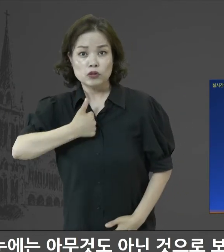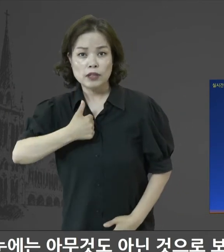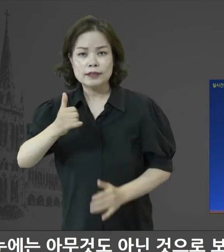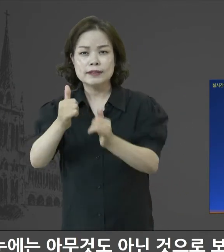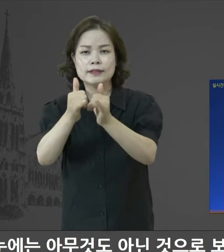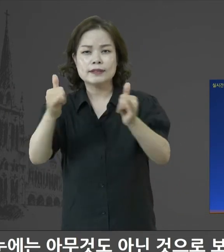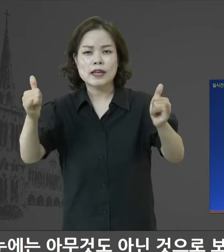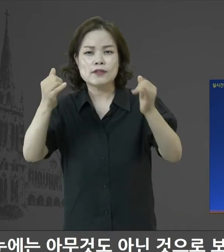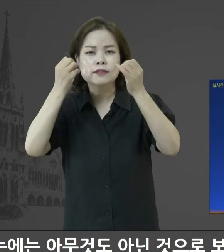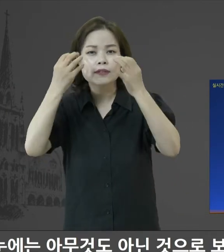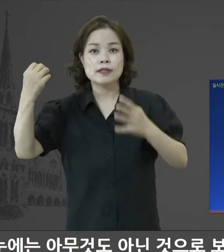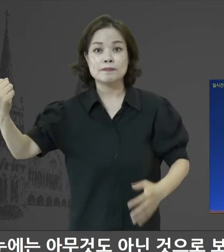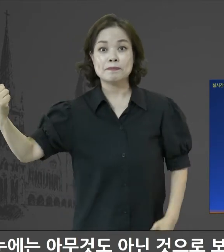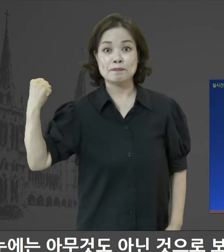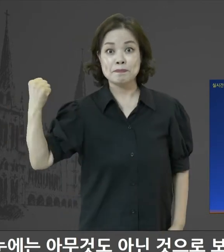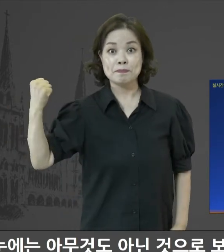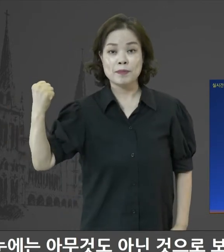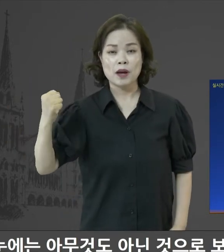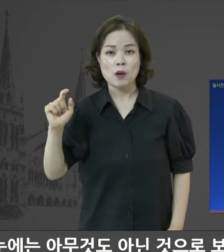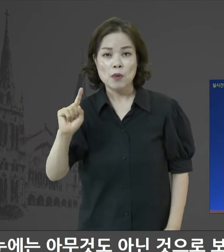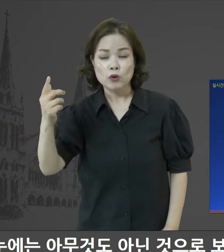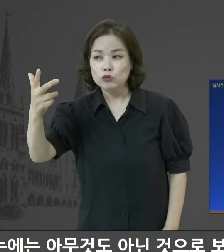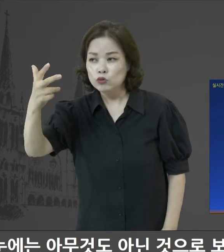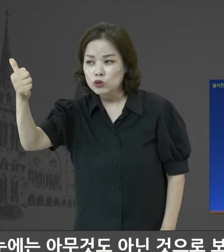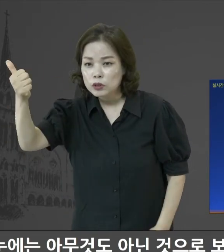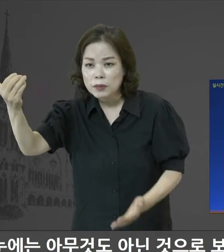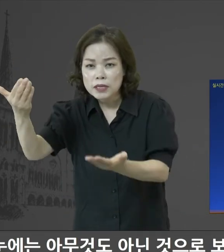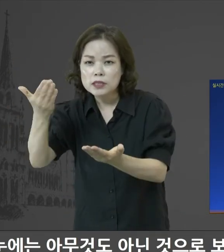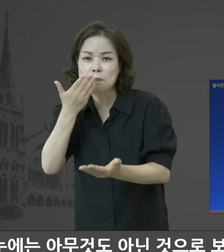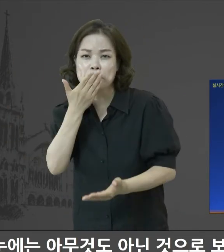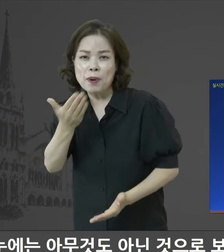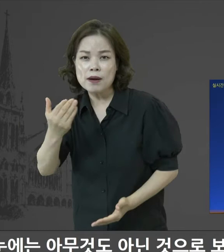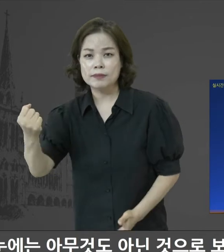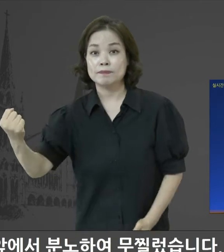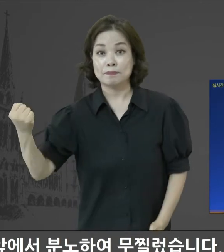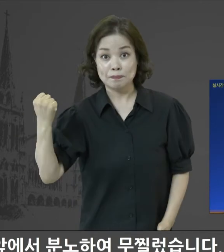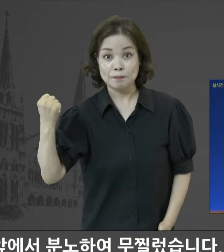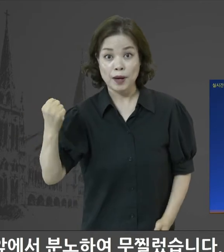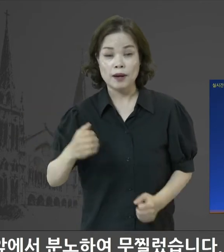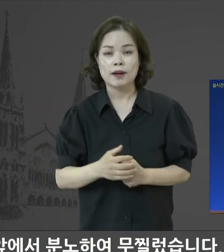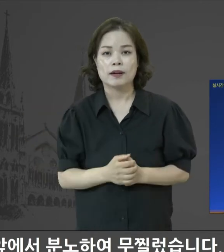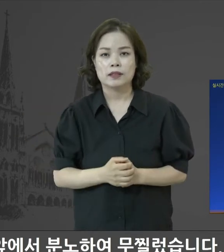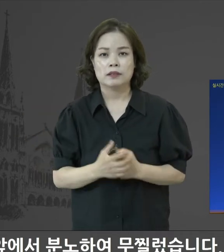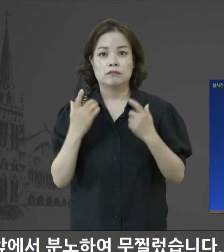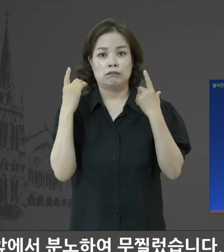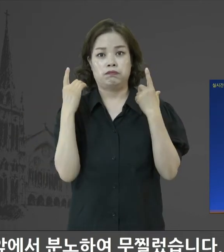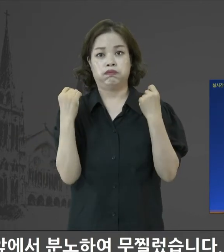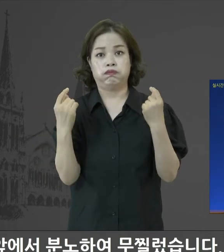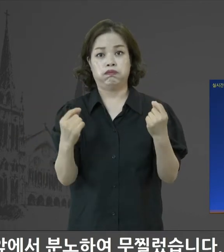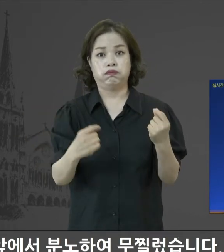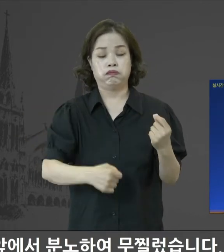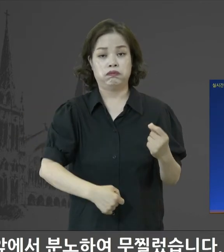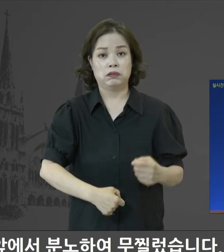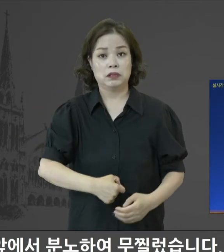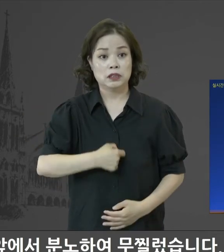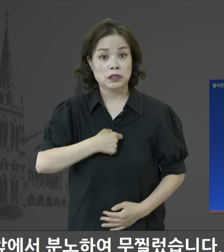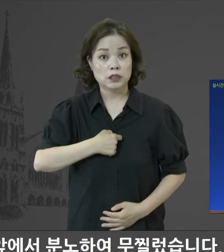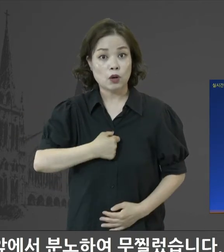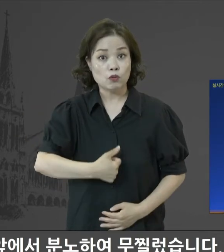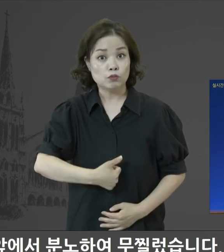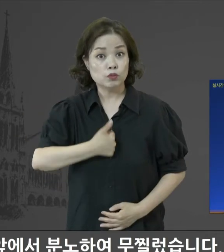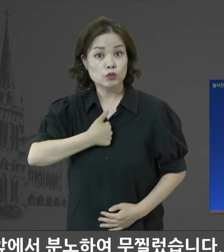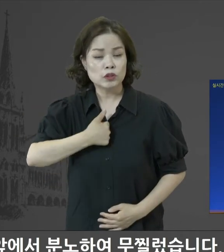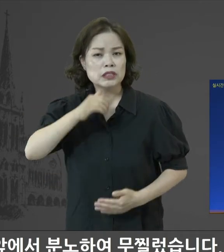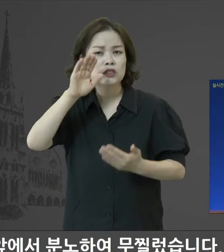사람에게 새로운 힘을 주죠. 뭔가 주님을 일을 할 수 있는 큰 힘을 줍니다. 그런데 여전히 의로운 분노를